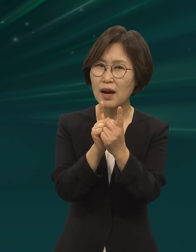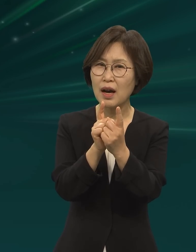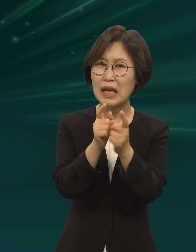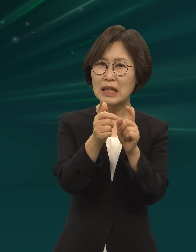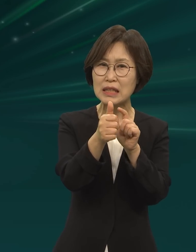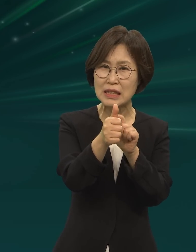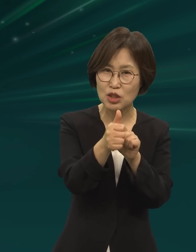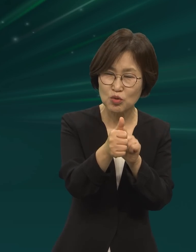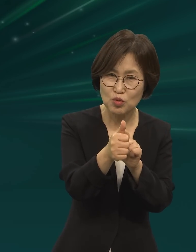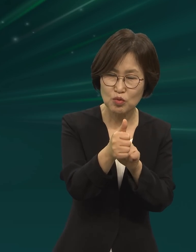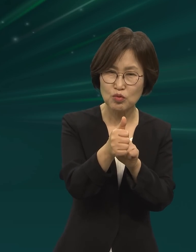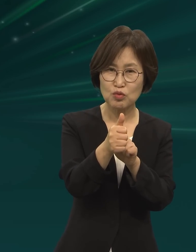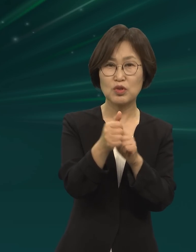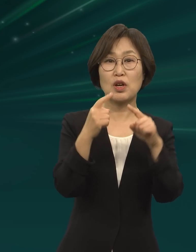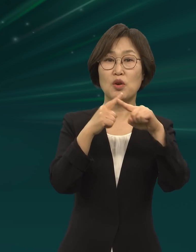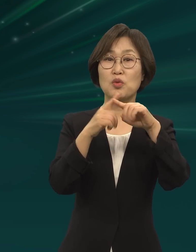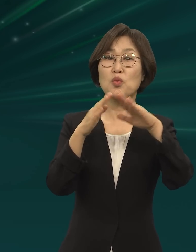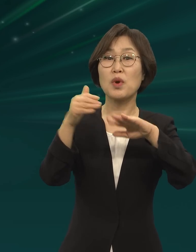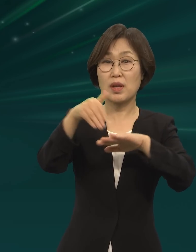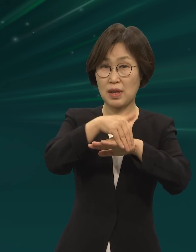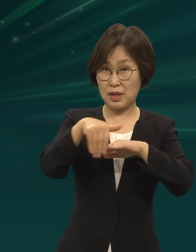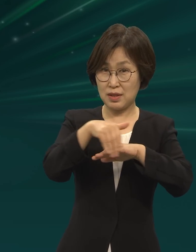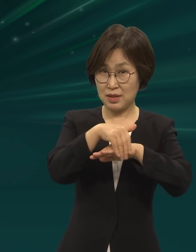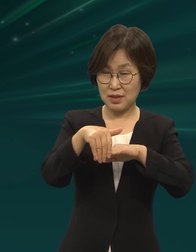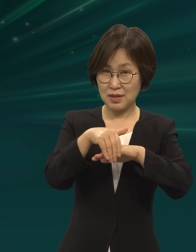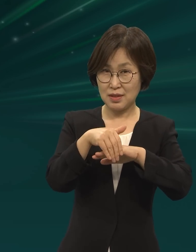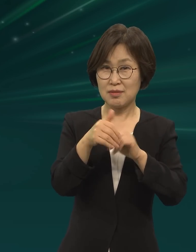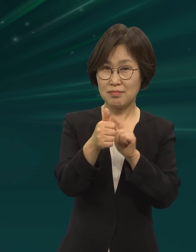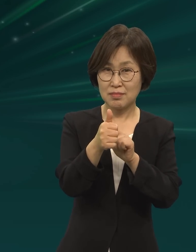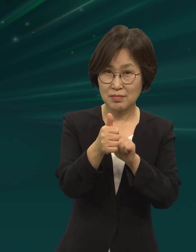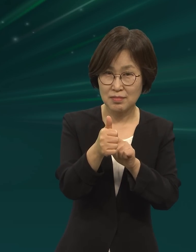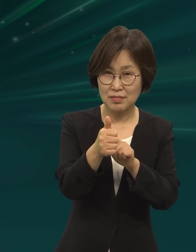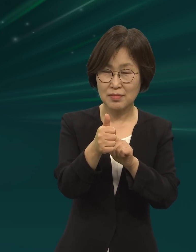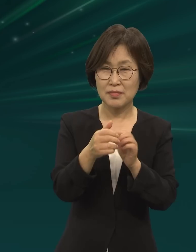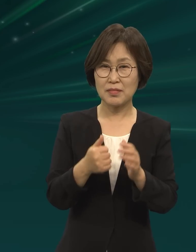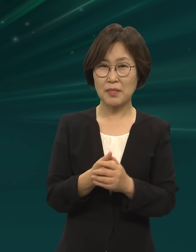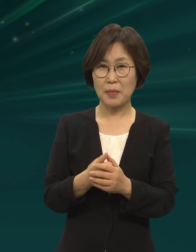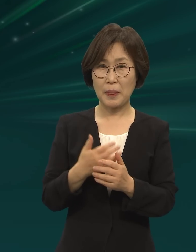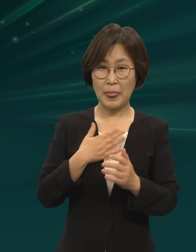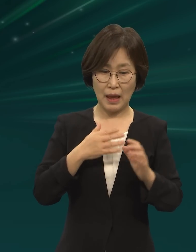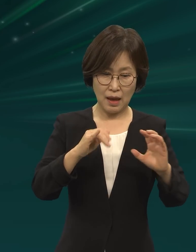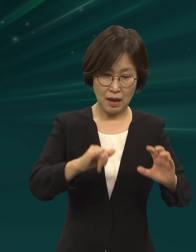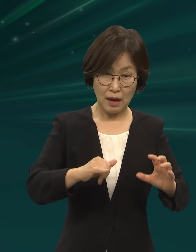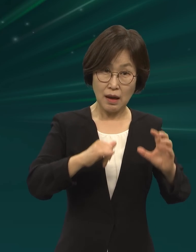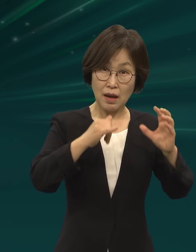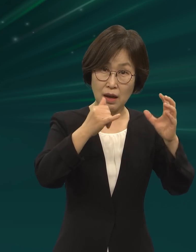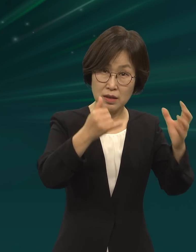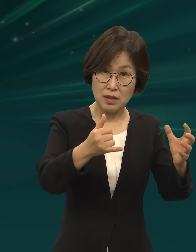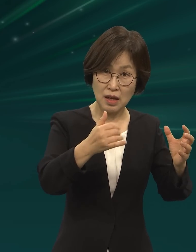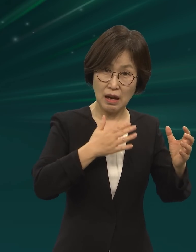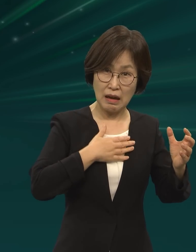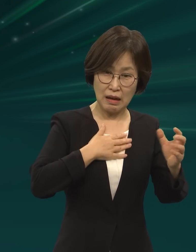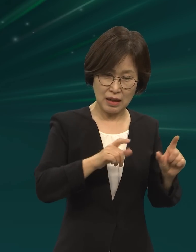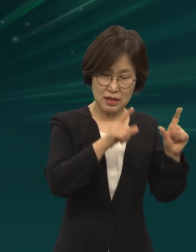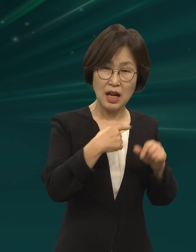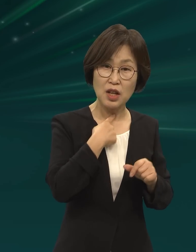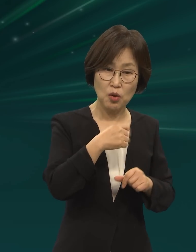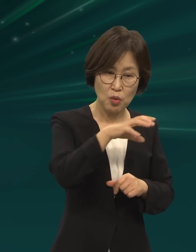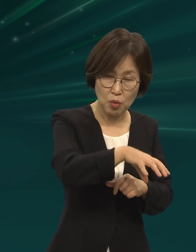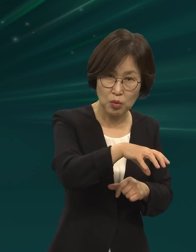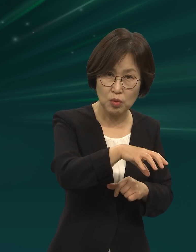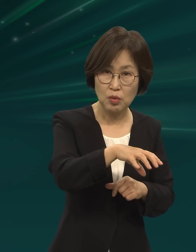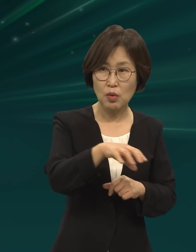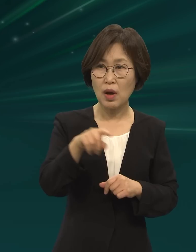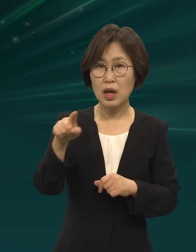저는 그 친구랑 교회 갔는데 제가 사는 세상과 교회에 있는 세상이 엄청